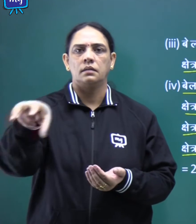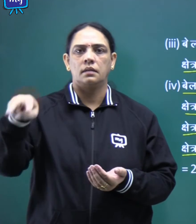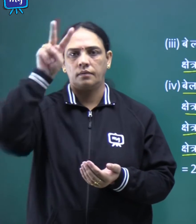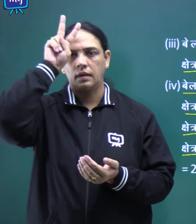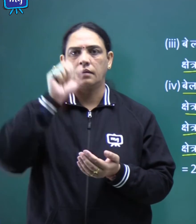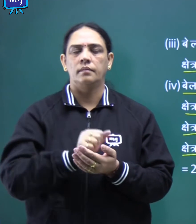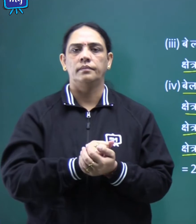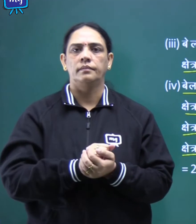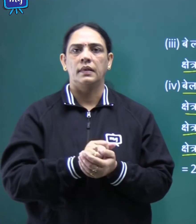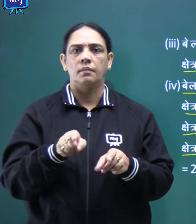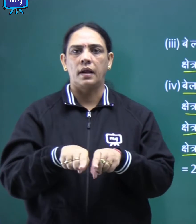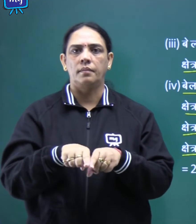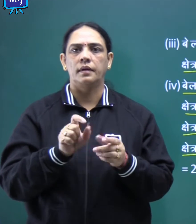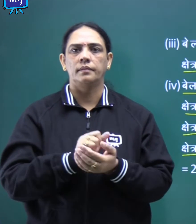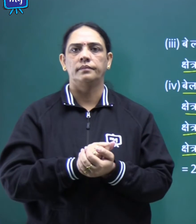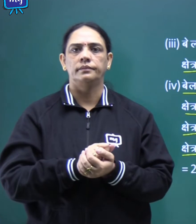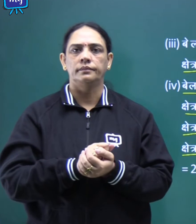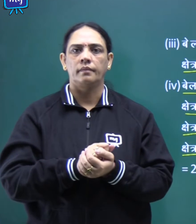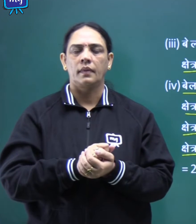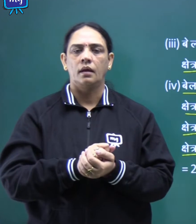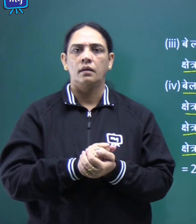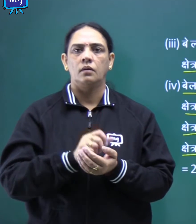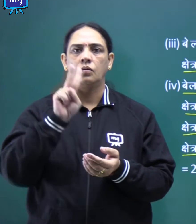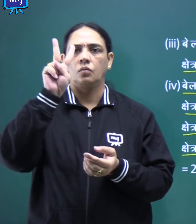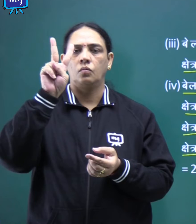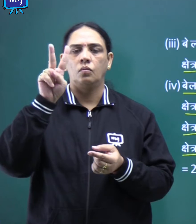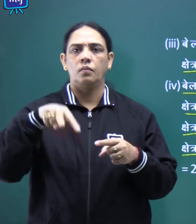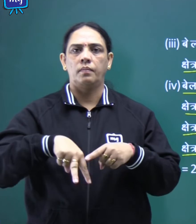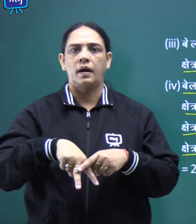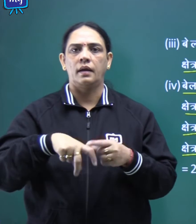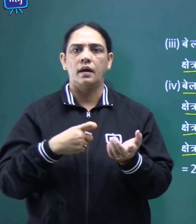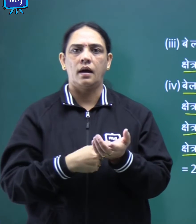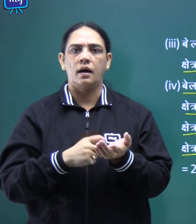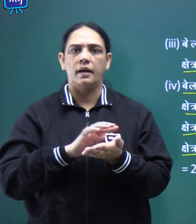क्षेत्रफल बराबर 2 पाई आर एच